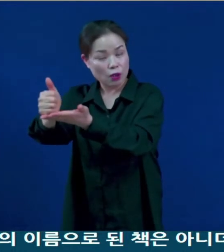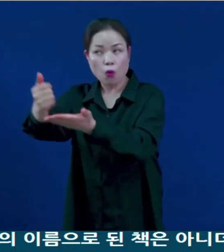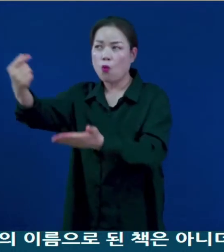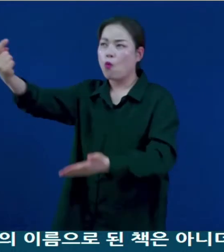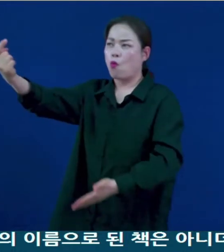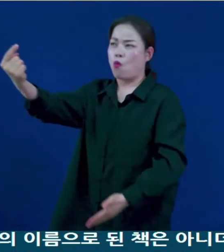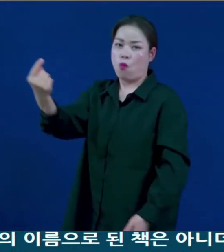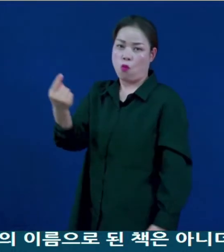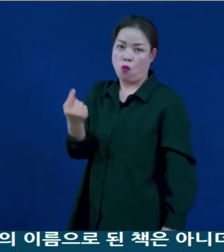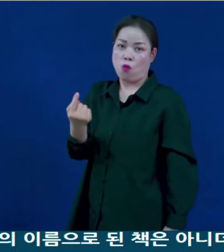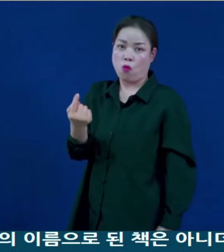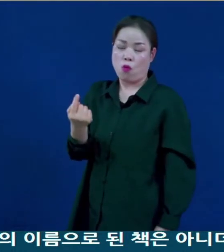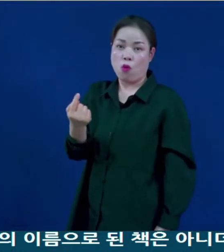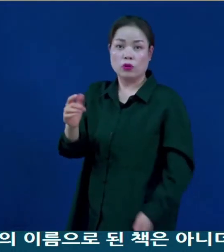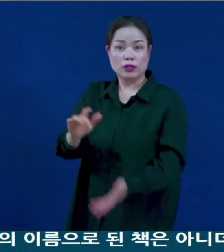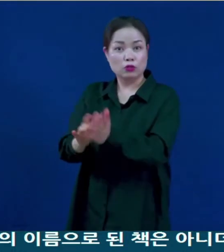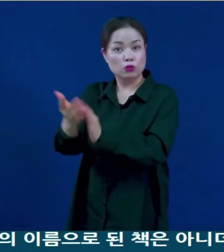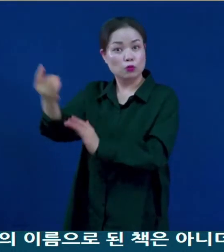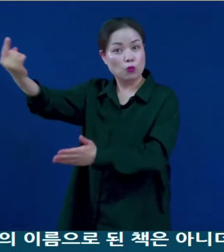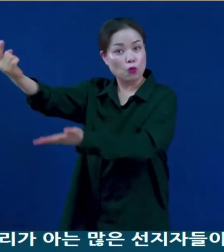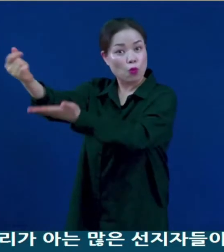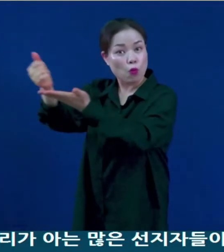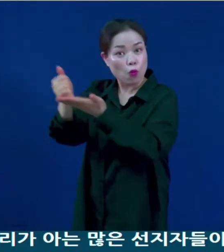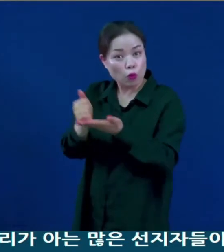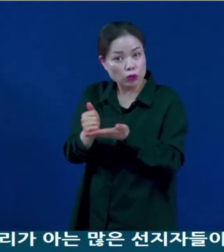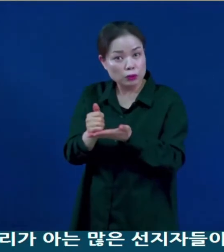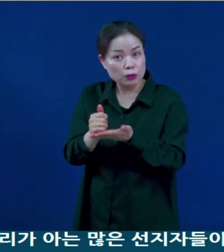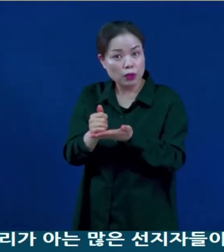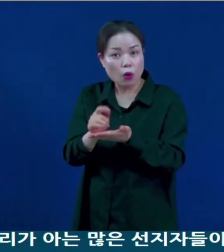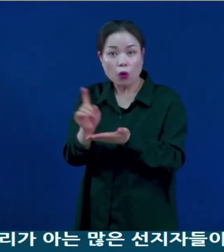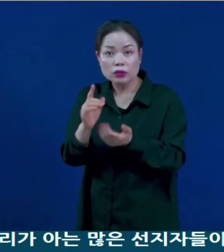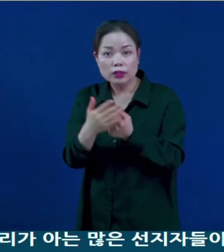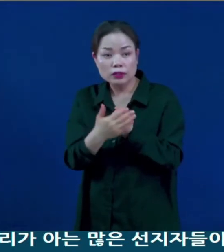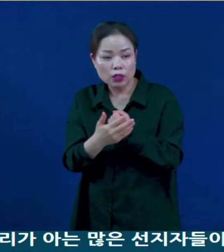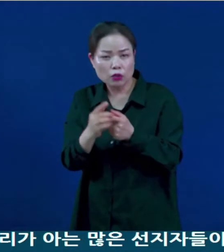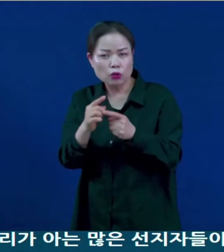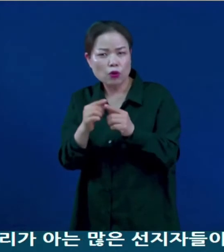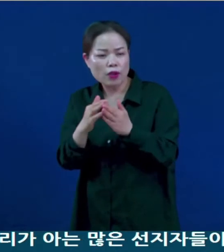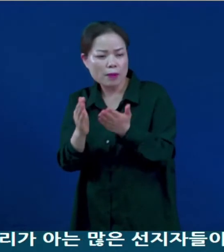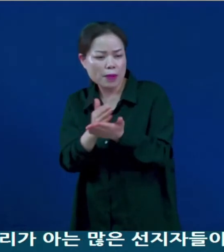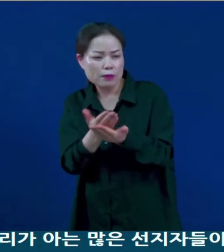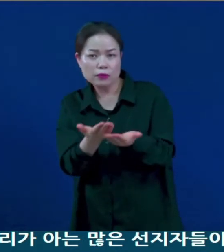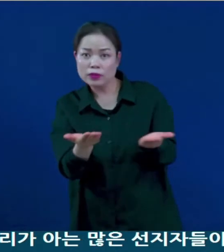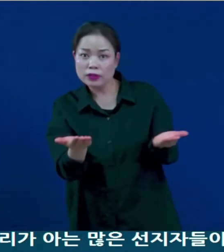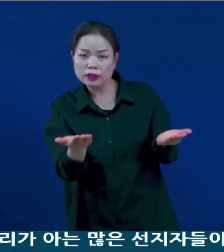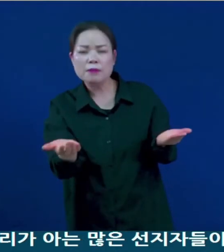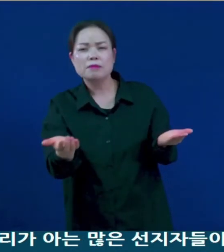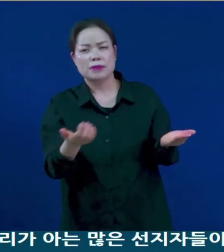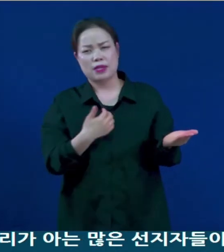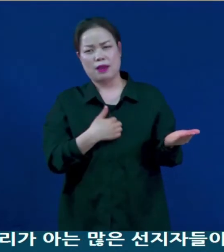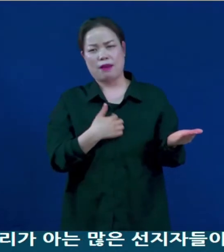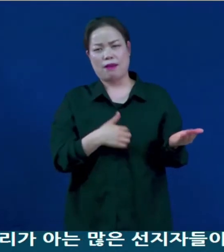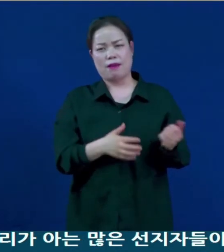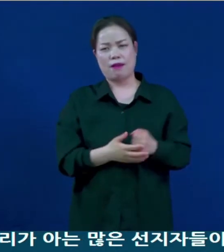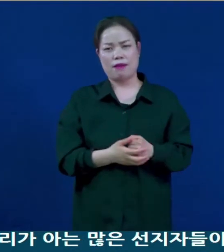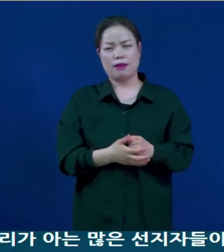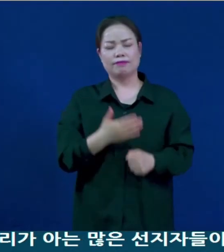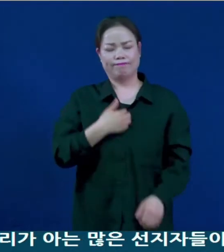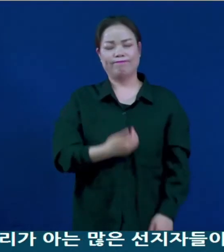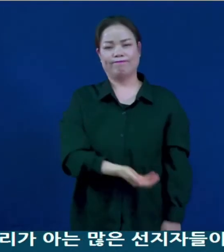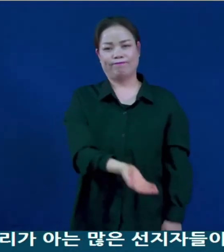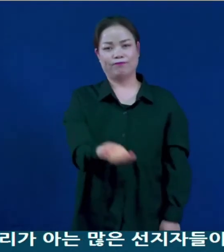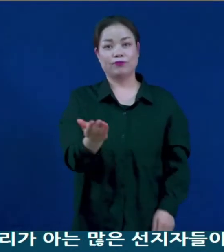오실 건데, 오시면 어떤 은혜를 교회에 베푸실 것인지 미리 알고